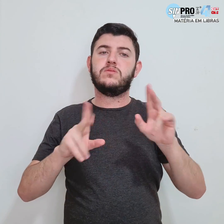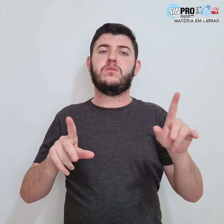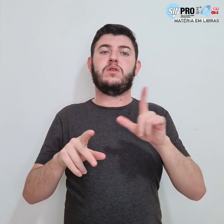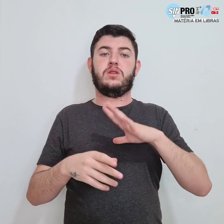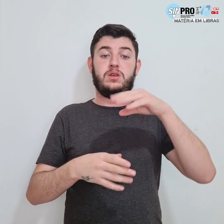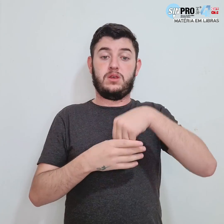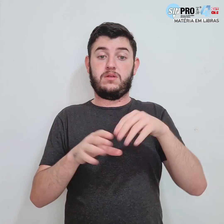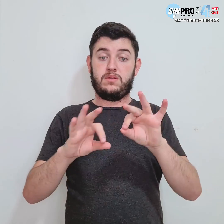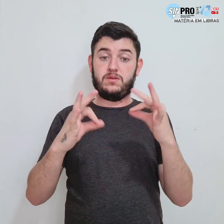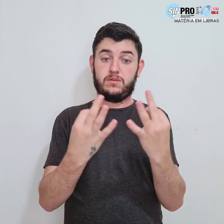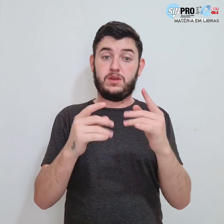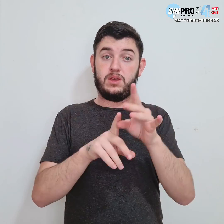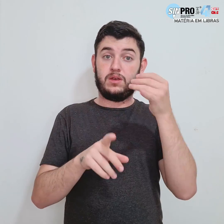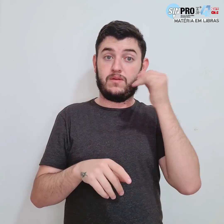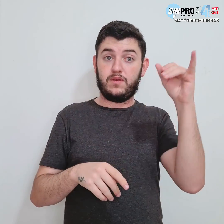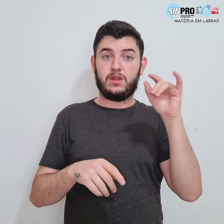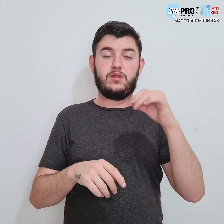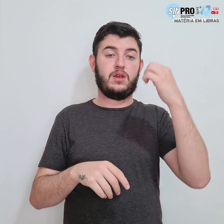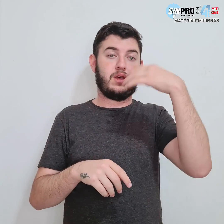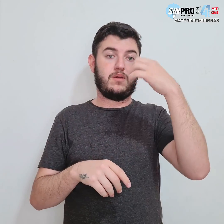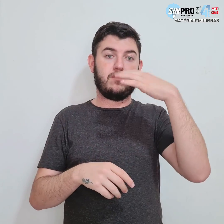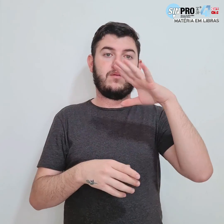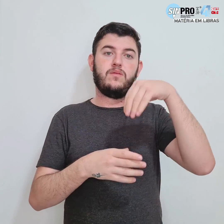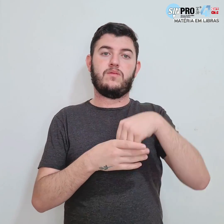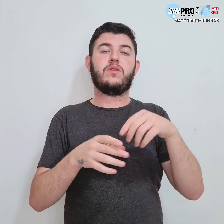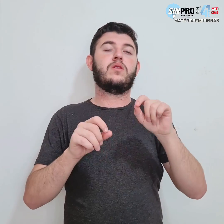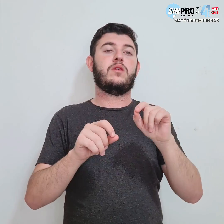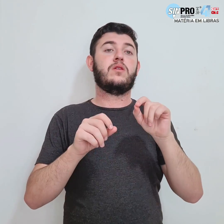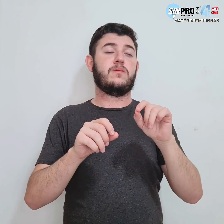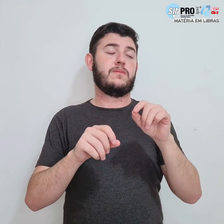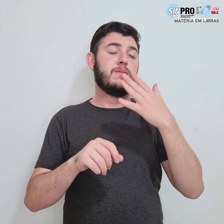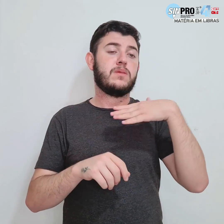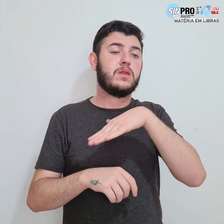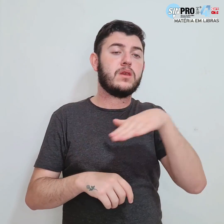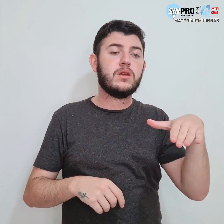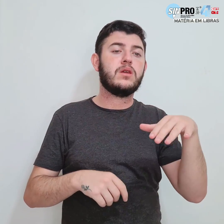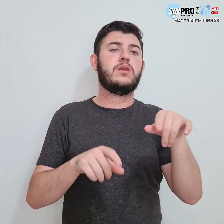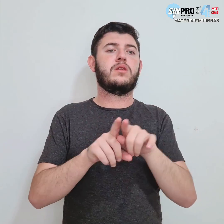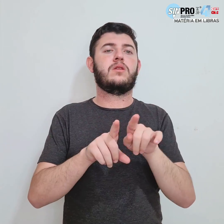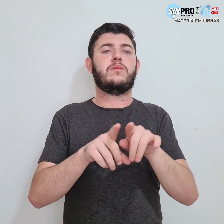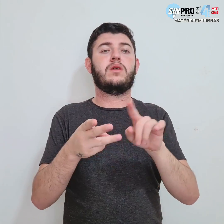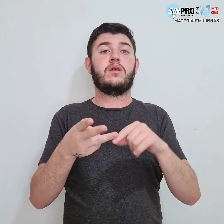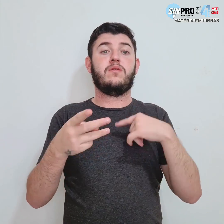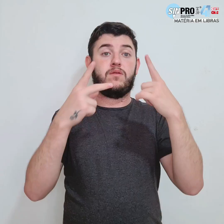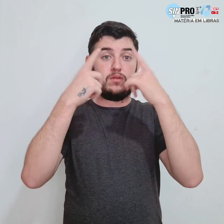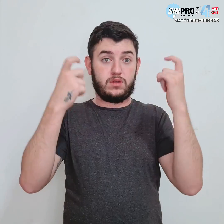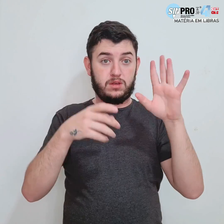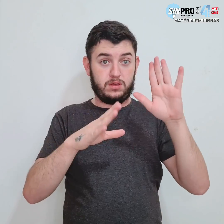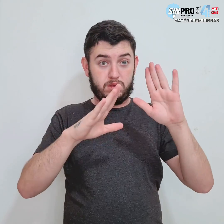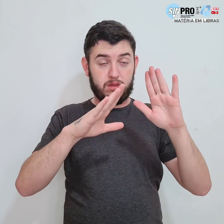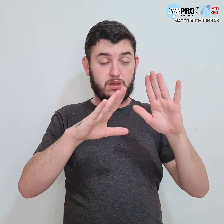e, eventualmente, inibir exploração infantil e violência doméstica. A escola permite à comunidade